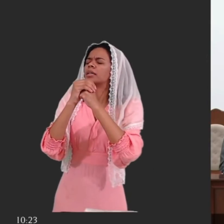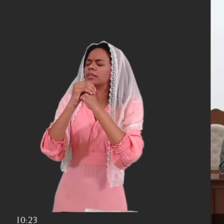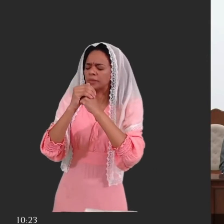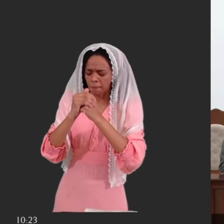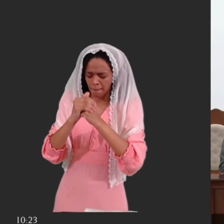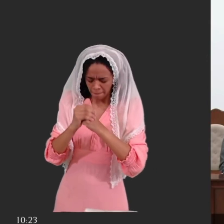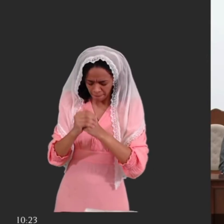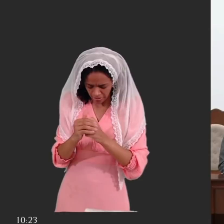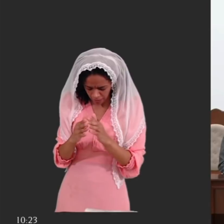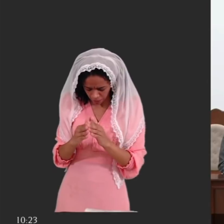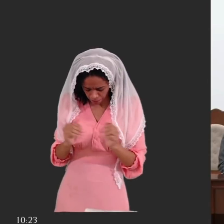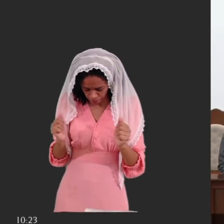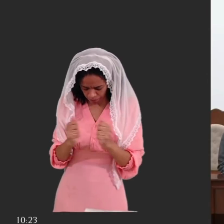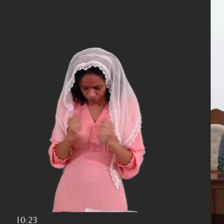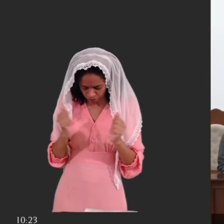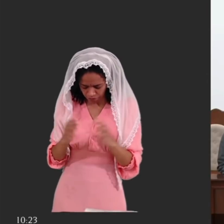Amém.